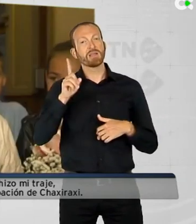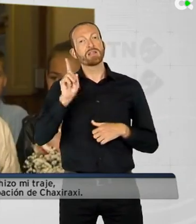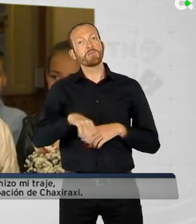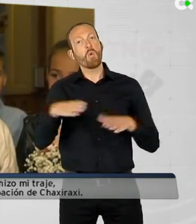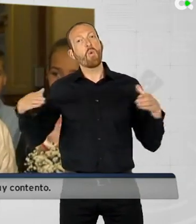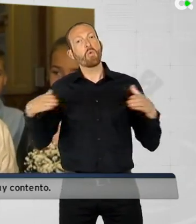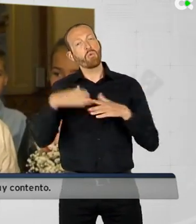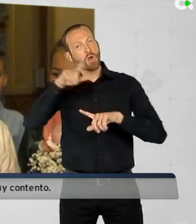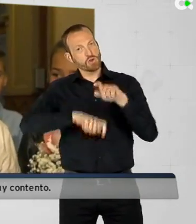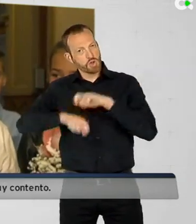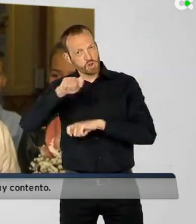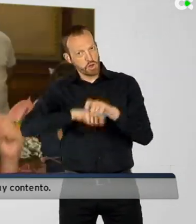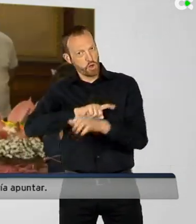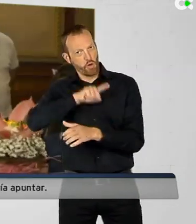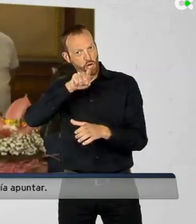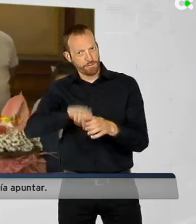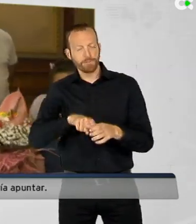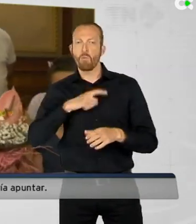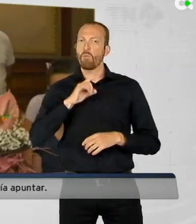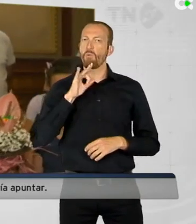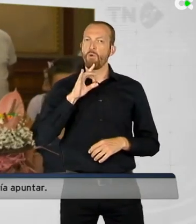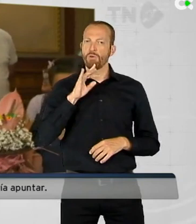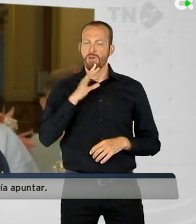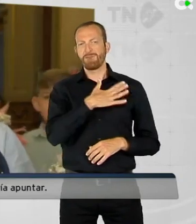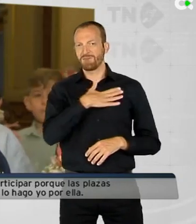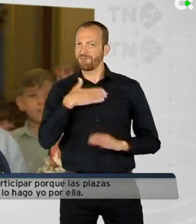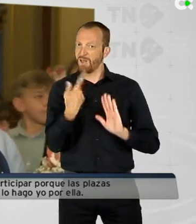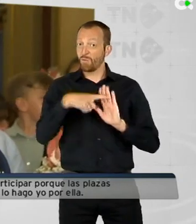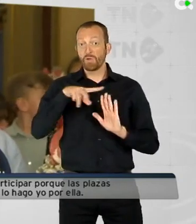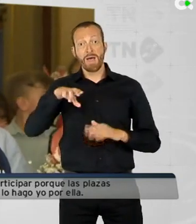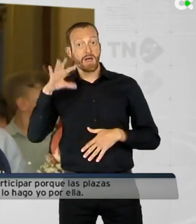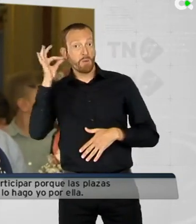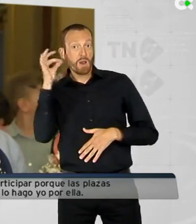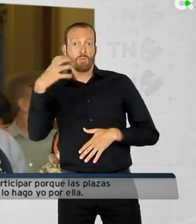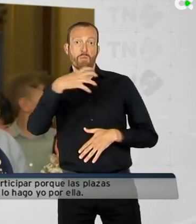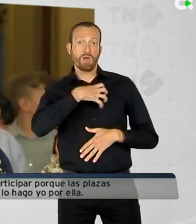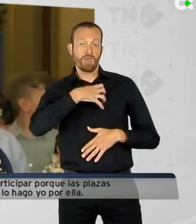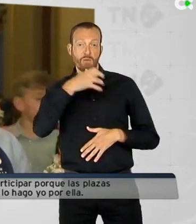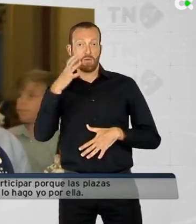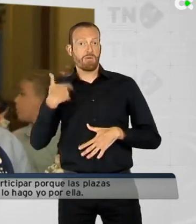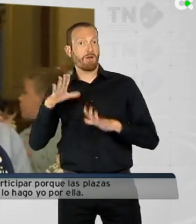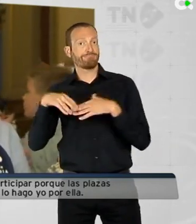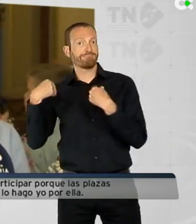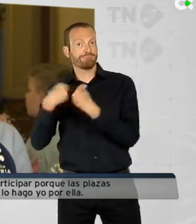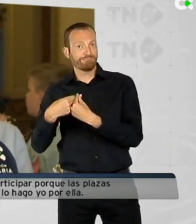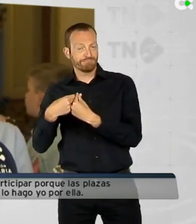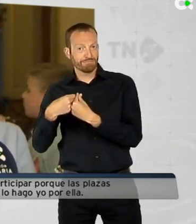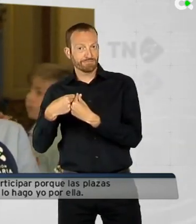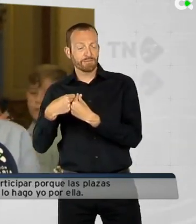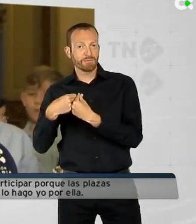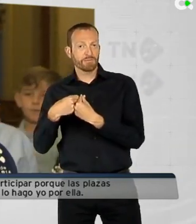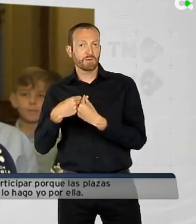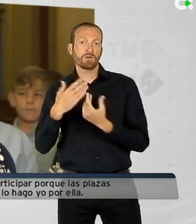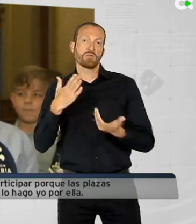Chasirasi. Estoy muy contento. Me quería apuntar. Mi hermana no pudo participar porque las plazas estaban